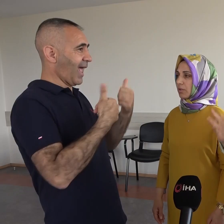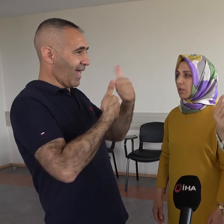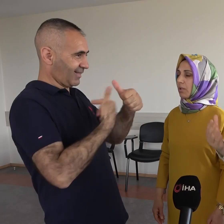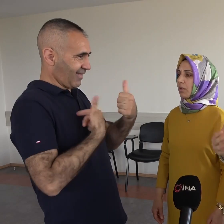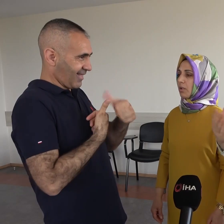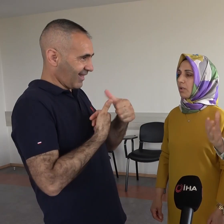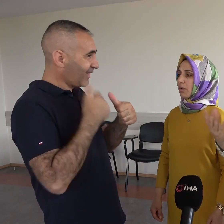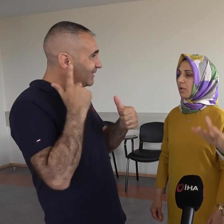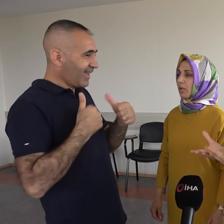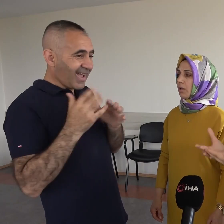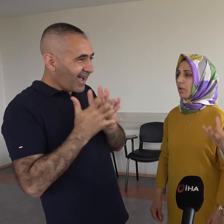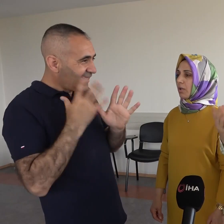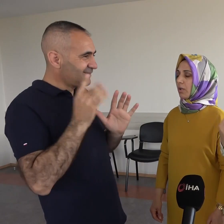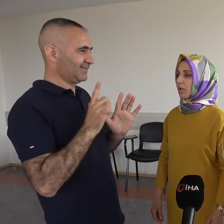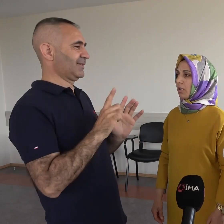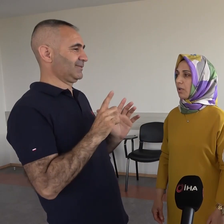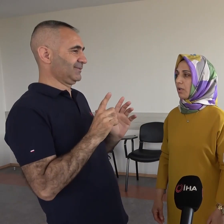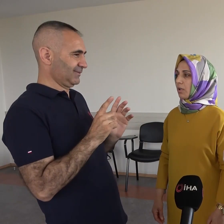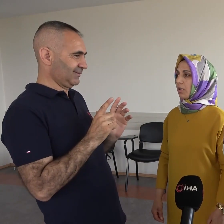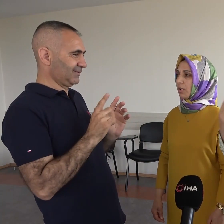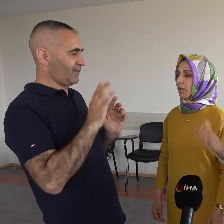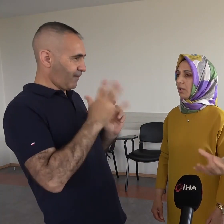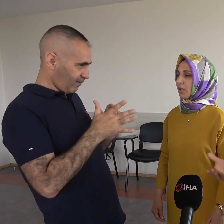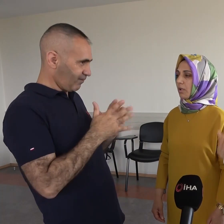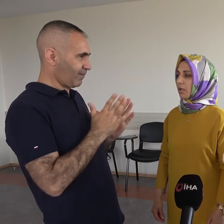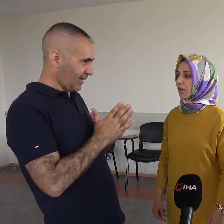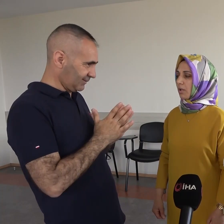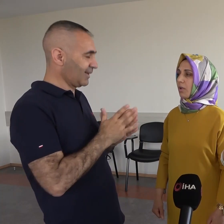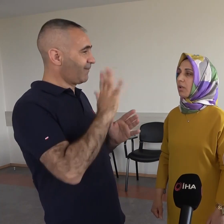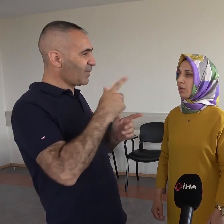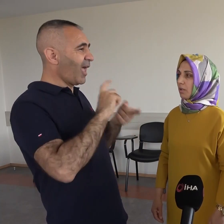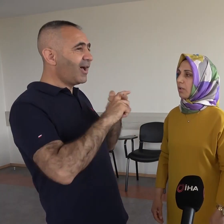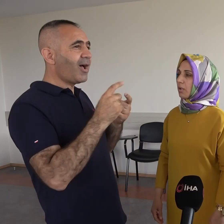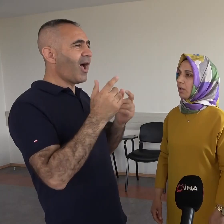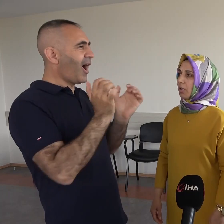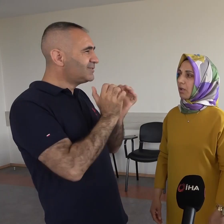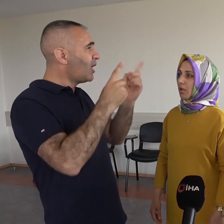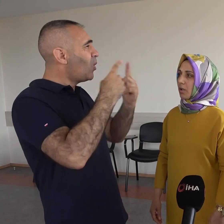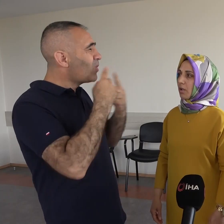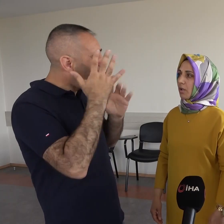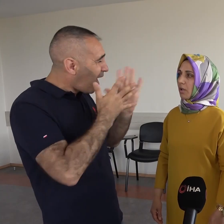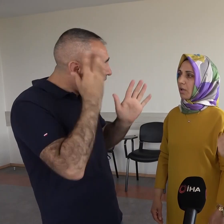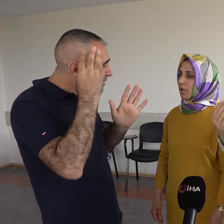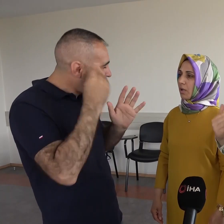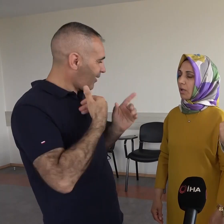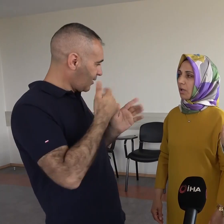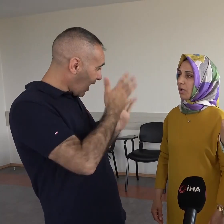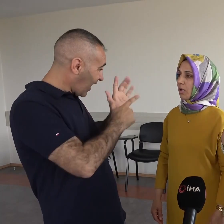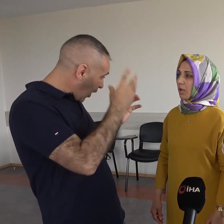Kardeşim de yetişim kurar. Sıkıntı yaşadığım için önemli bir sürü de fayda olduğunu düşünüyorum dedi. Önemli çalışması beni çok